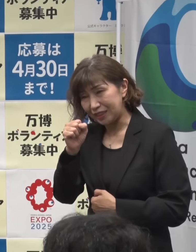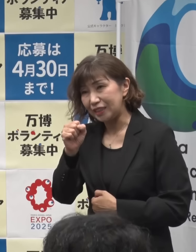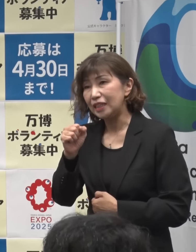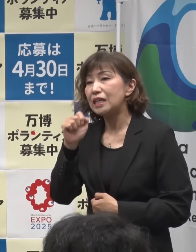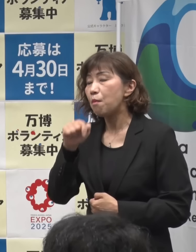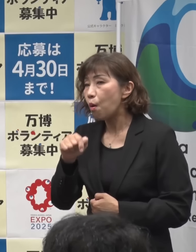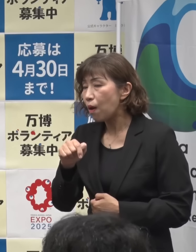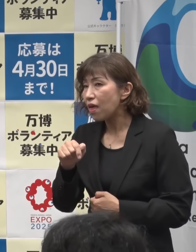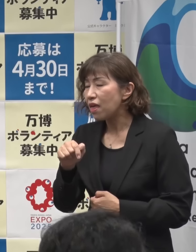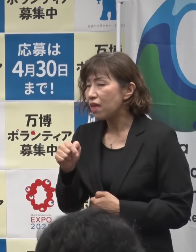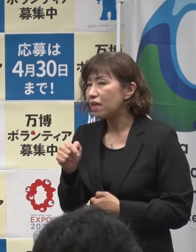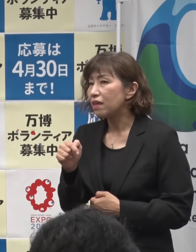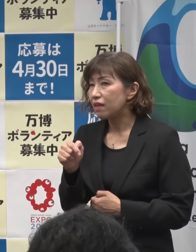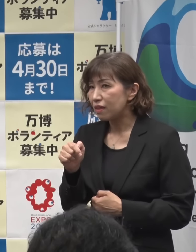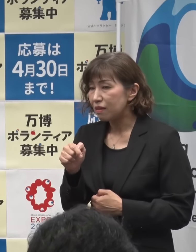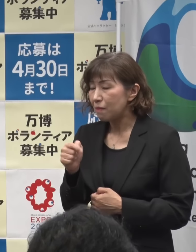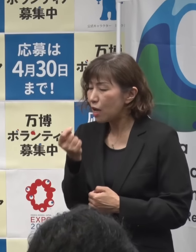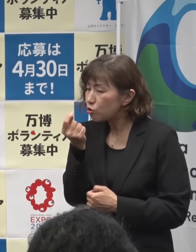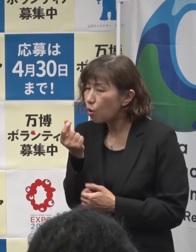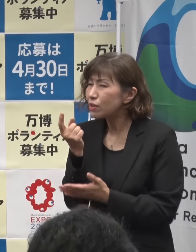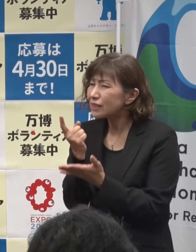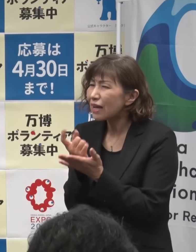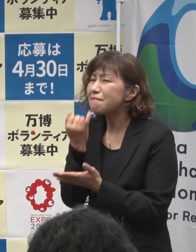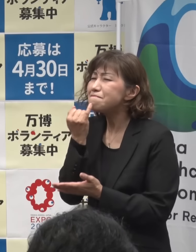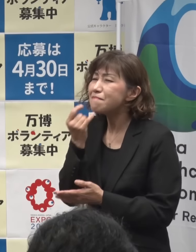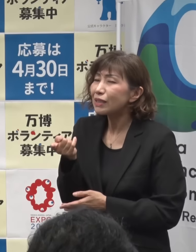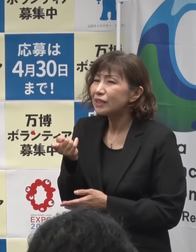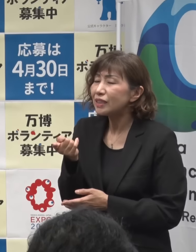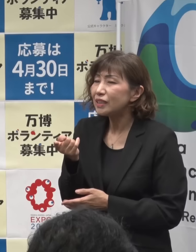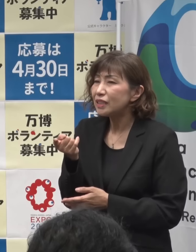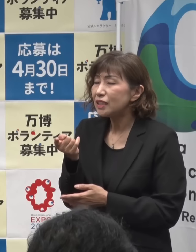しだけでもこの負担をお願いをその